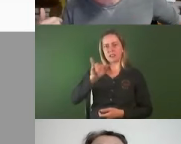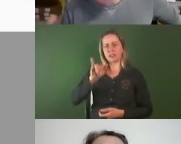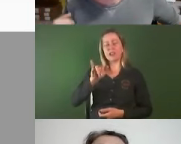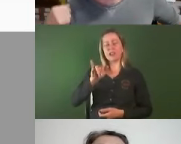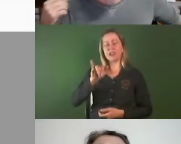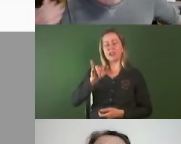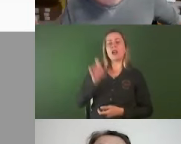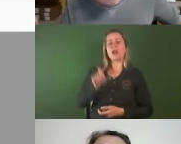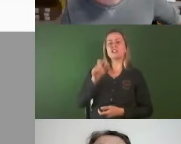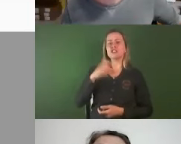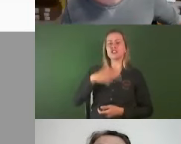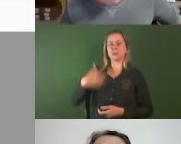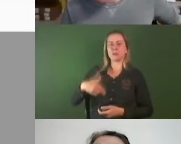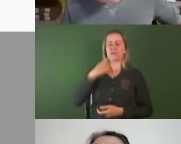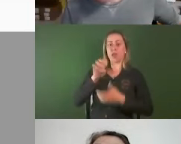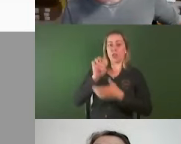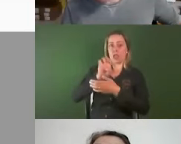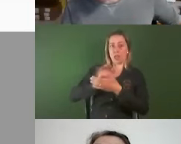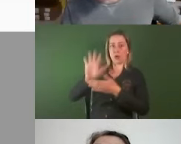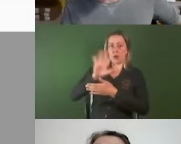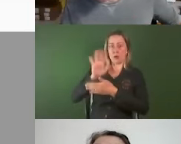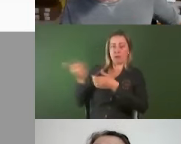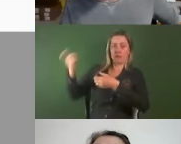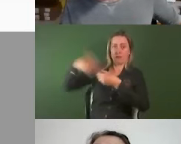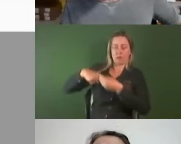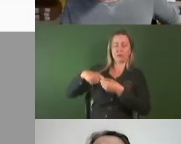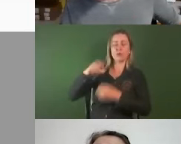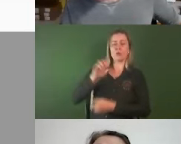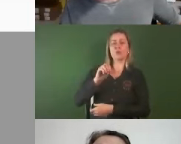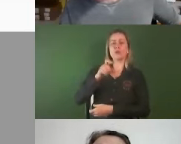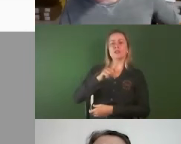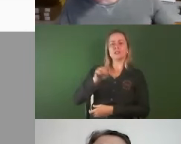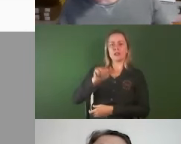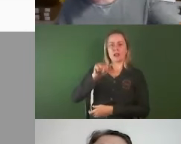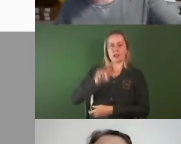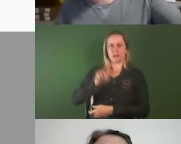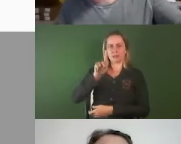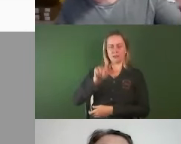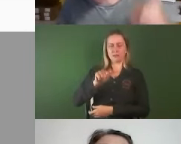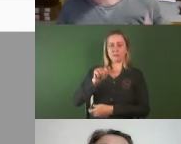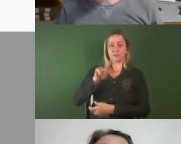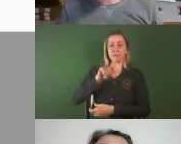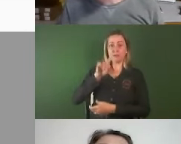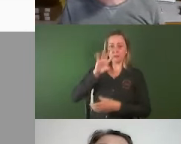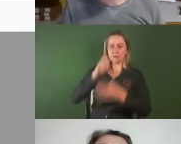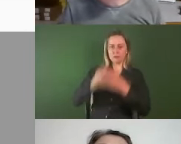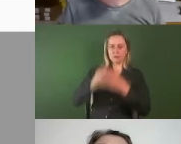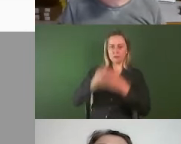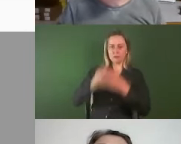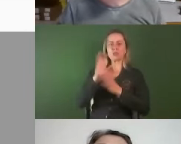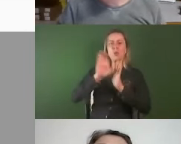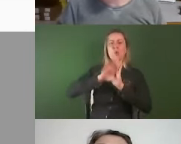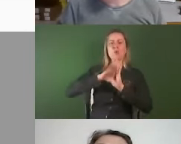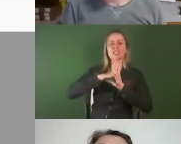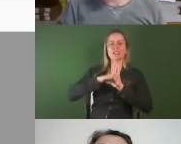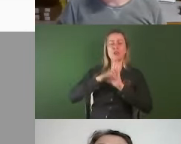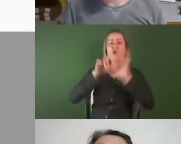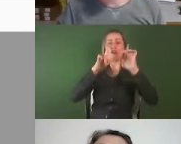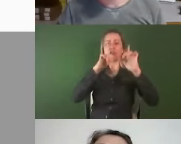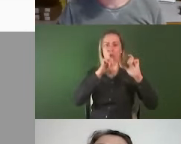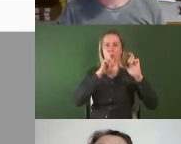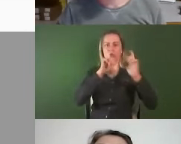Europa e ele vai parar em Osaka e ele vai introduzir o conceito do fotojornalismo nos